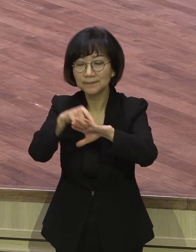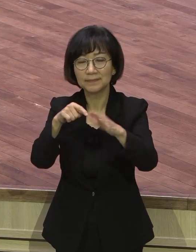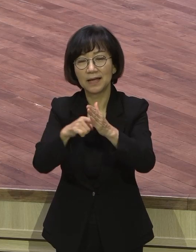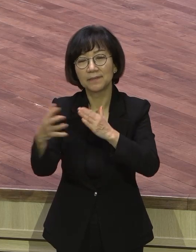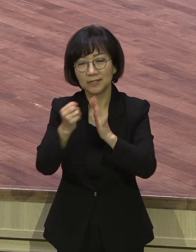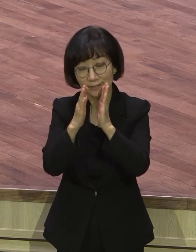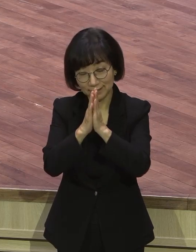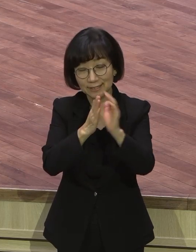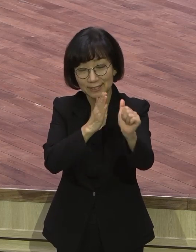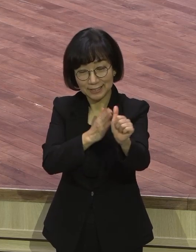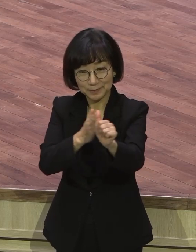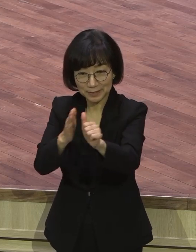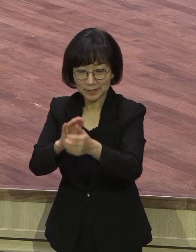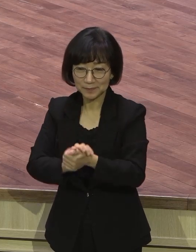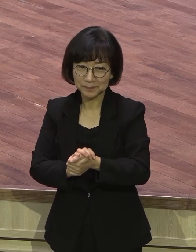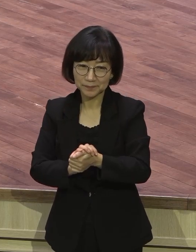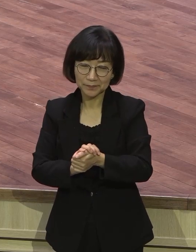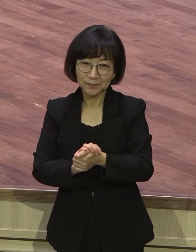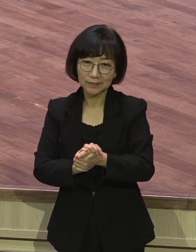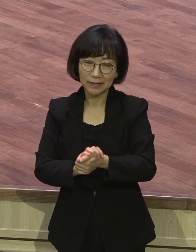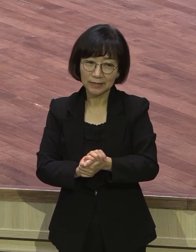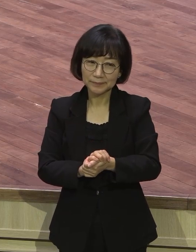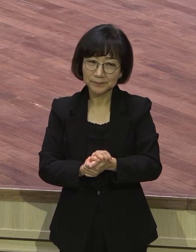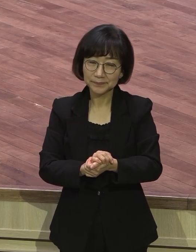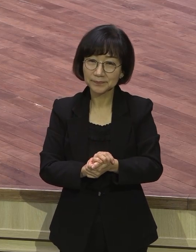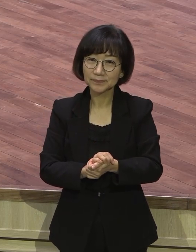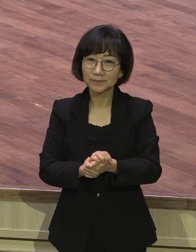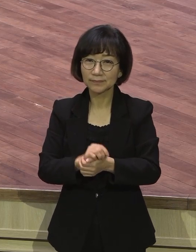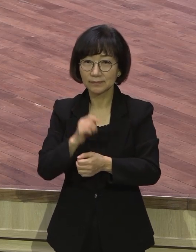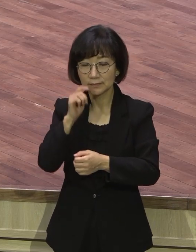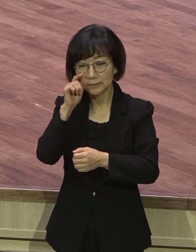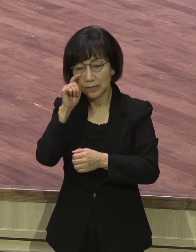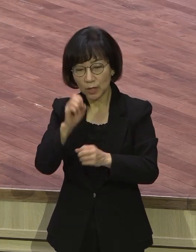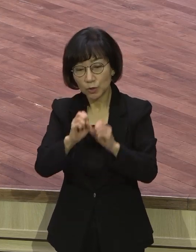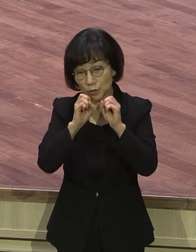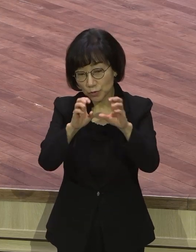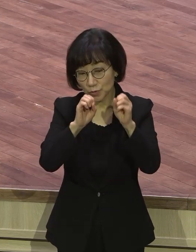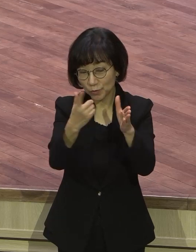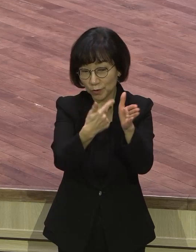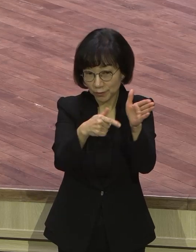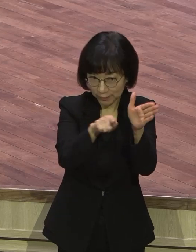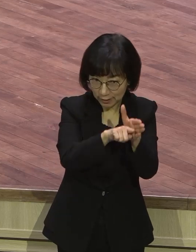가슴이 가슴이 가슴이 품고 그 용혼을 위해서 기도를 하고 직분 때문에 기도하고